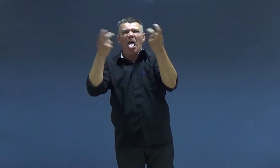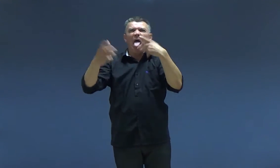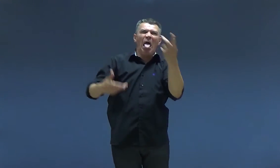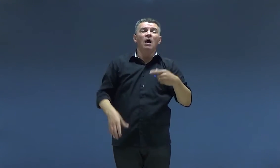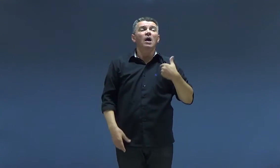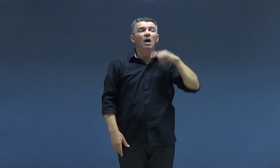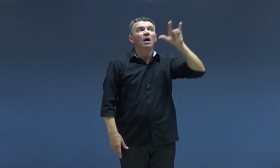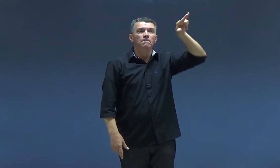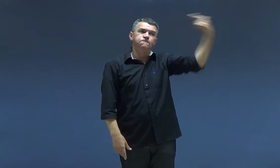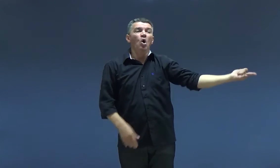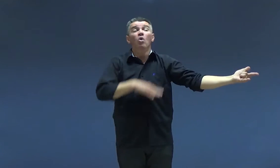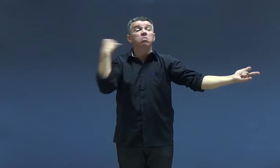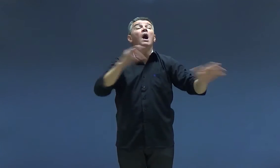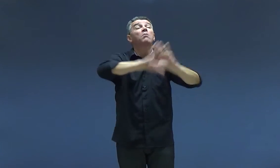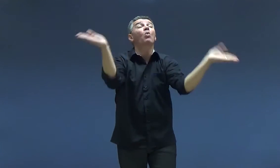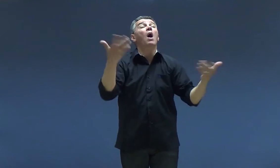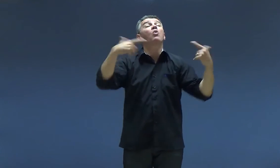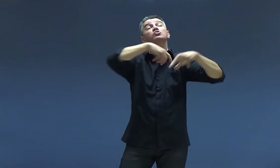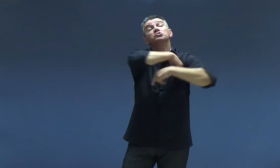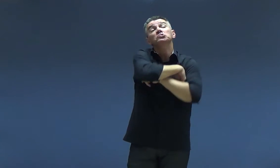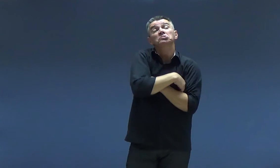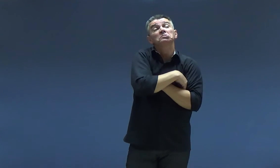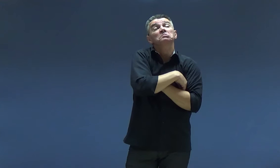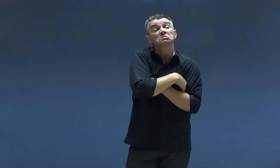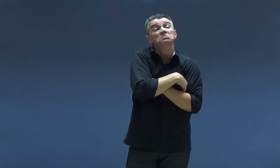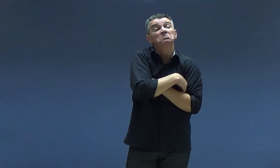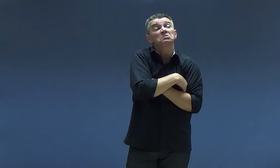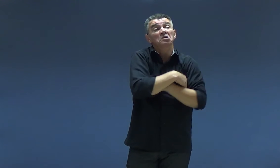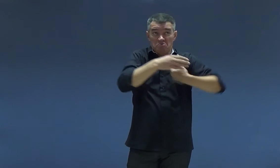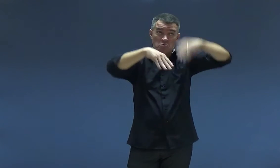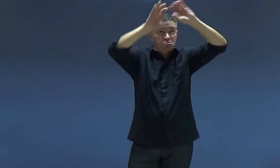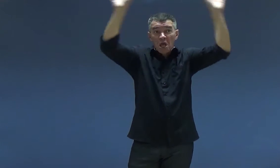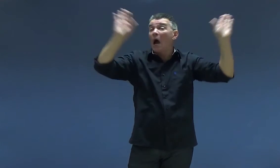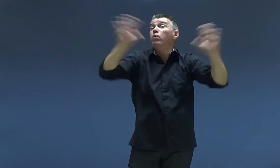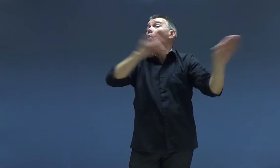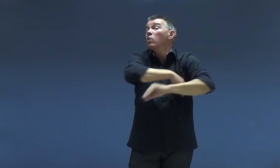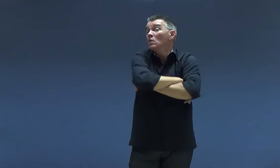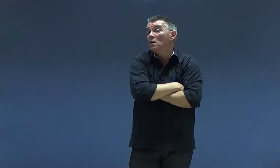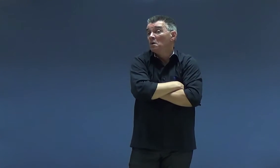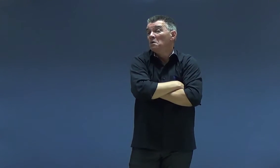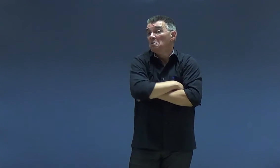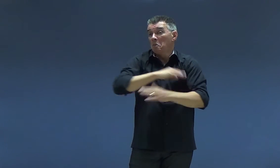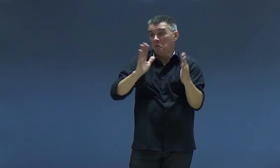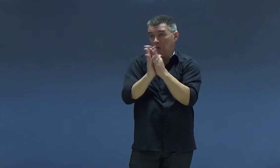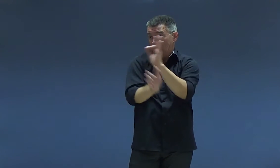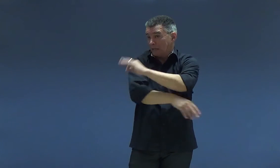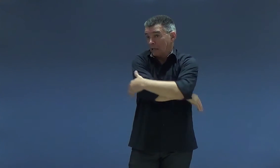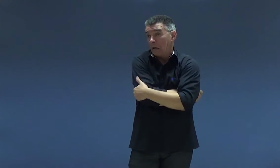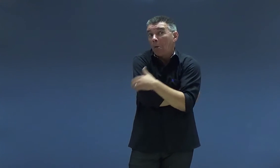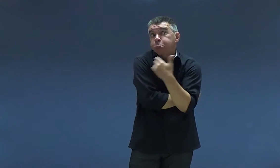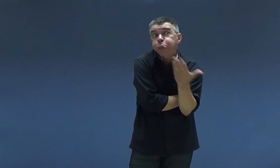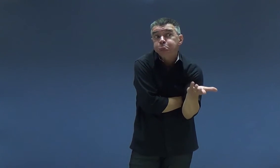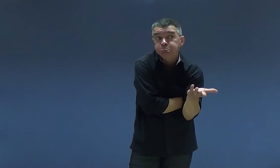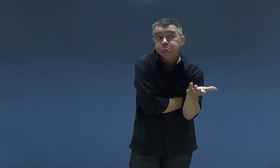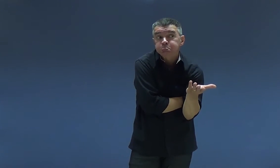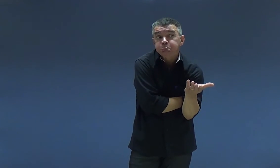ora e fica se reclamando, ele vai ver o avião cair no morro. E daí? Eu vou pro céu, daí tá bom. Mas você não era por mim, e